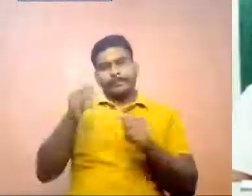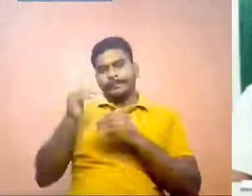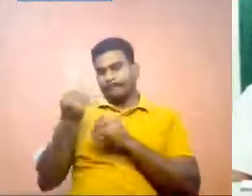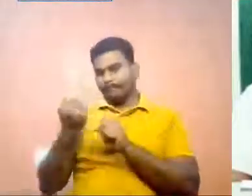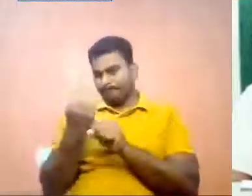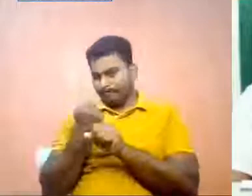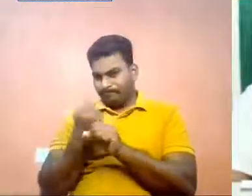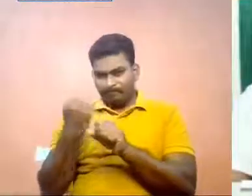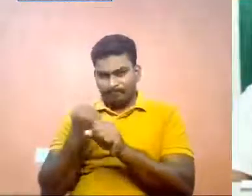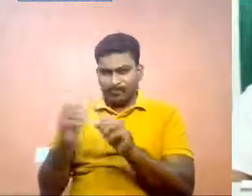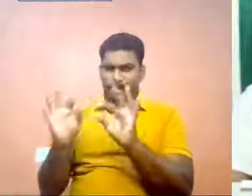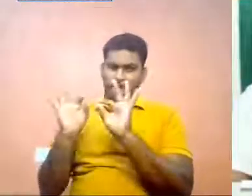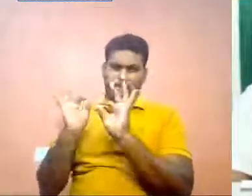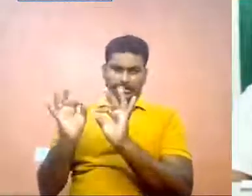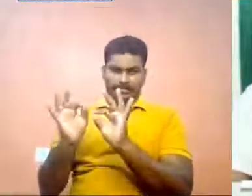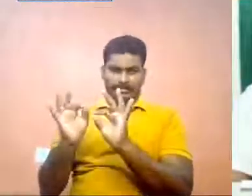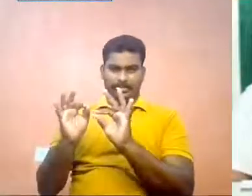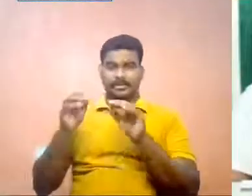ഇക്കാര്യത്തിൽ